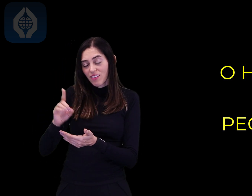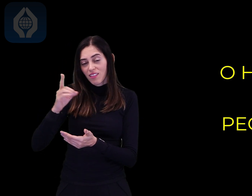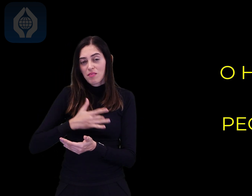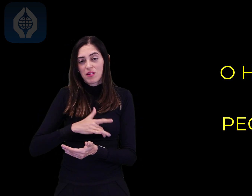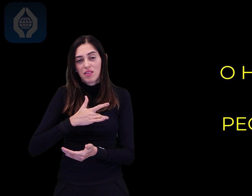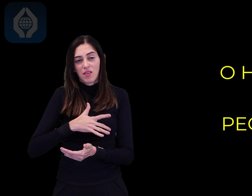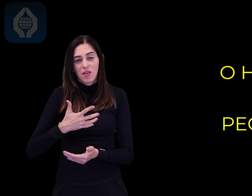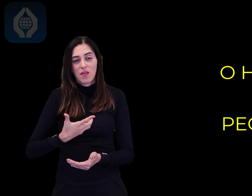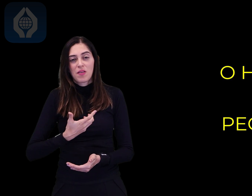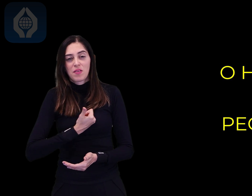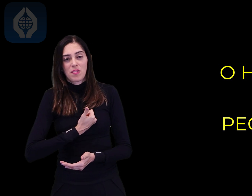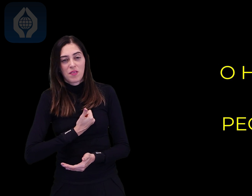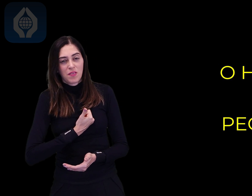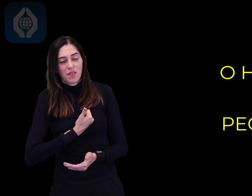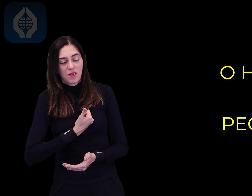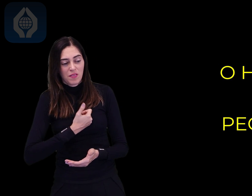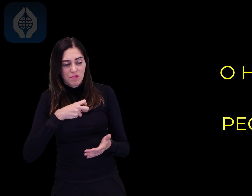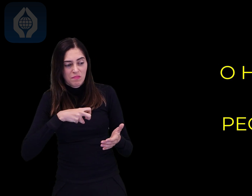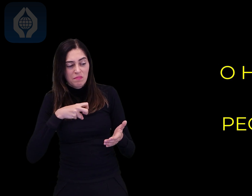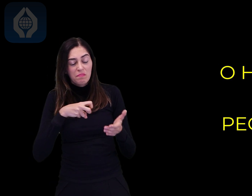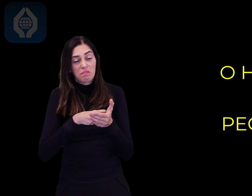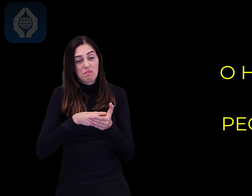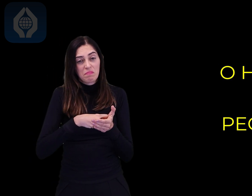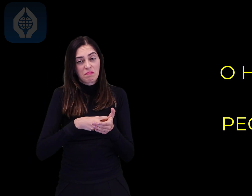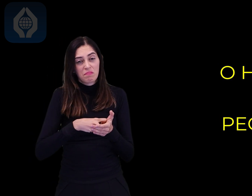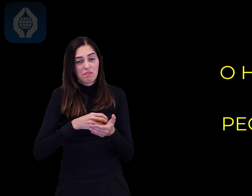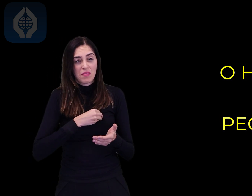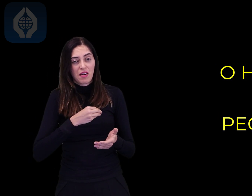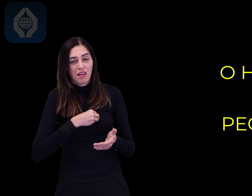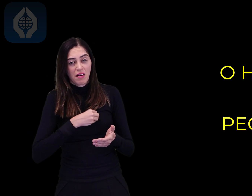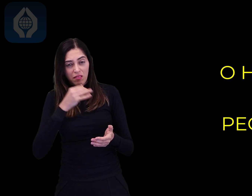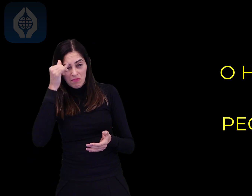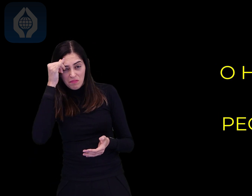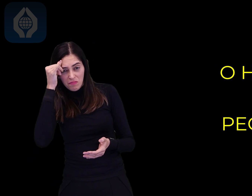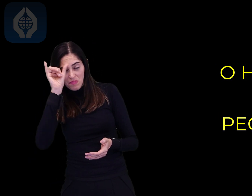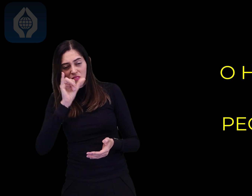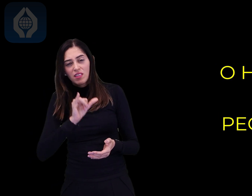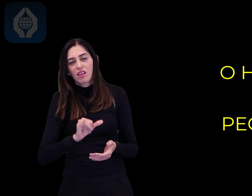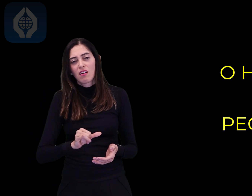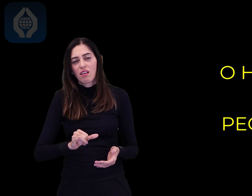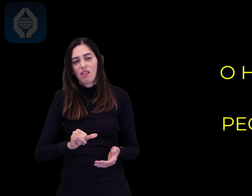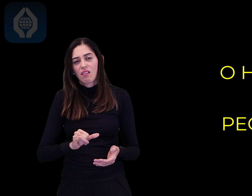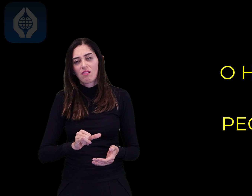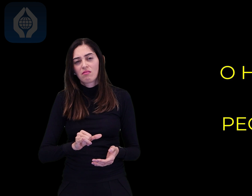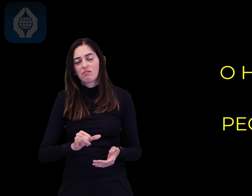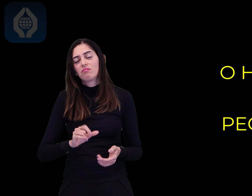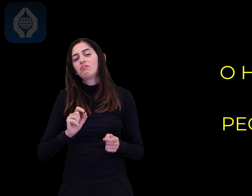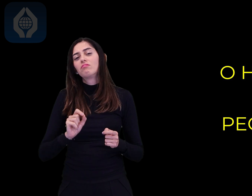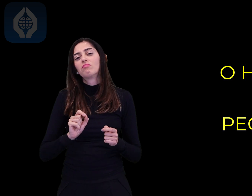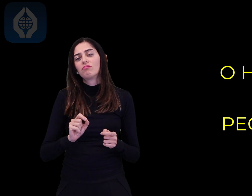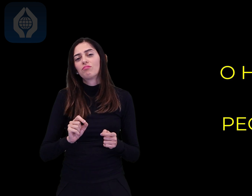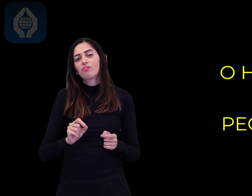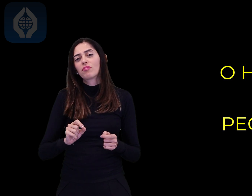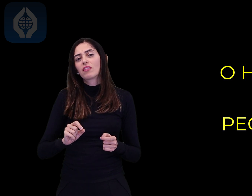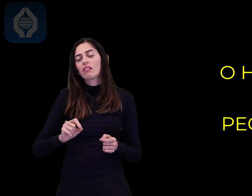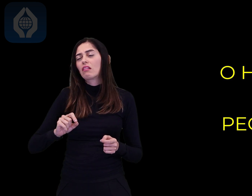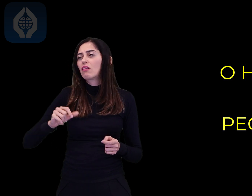fim de que todas as pessoas confiassem apenas em sua misericórdia para salvá-las do seu castigo pelo